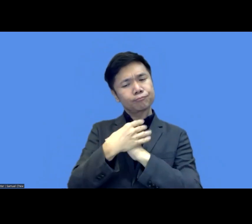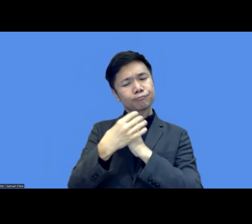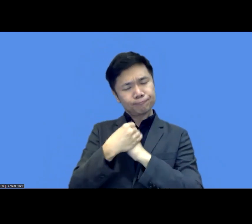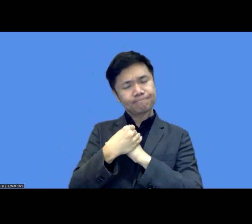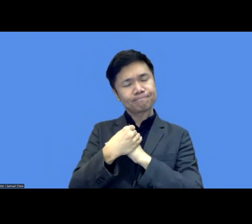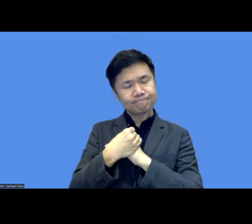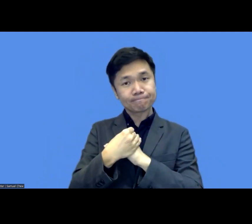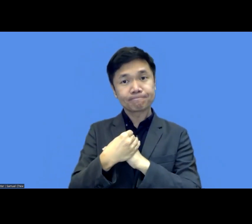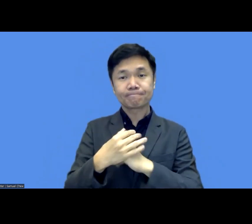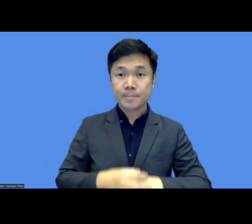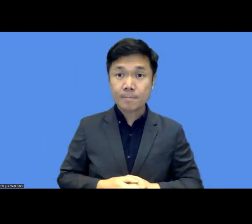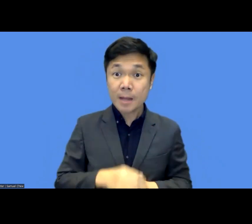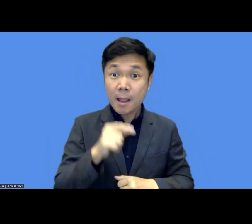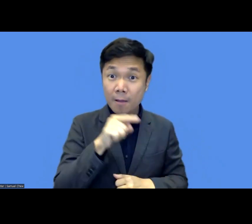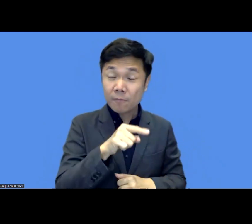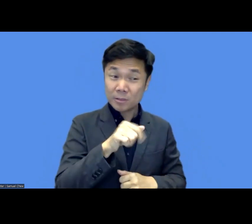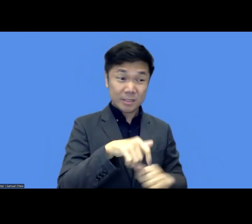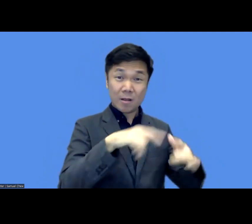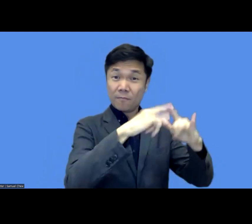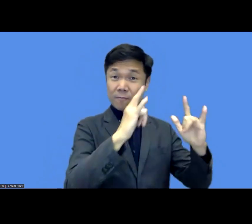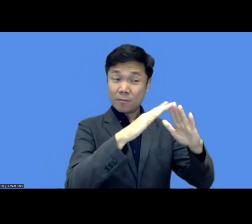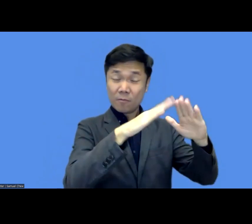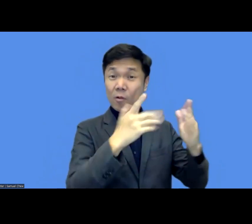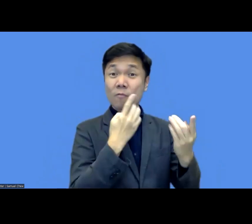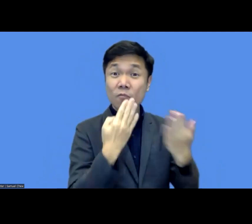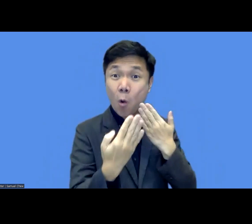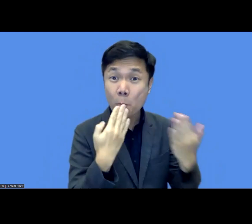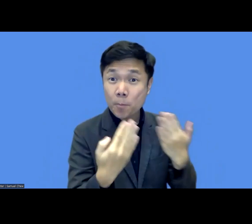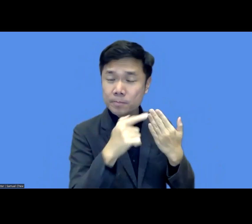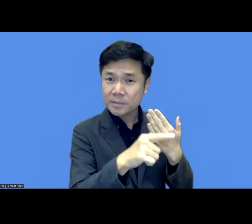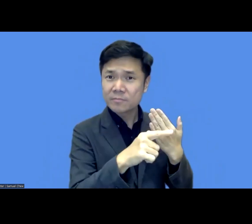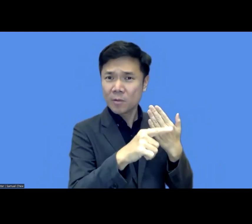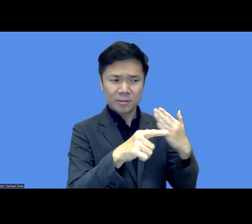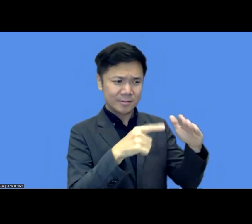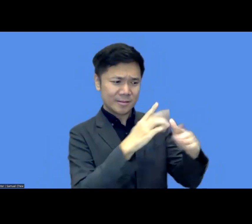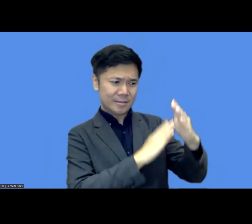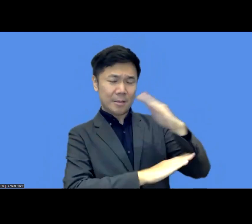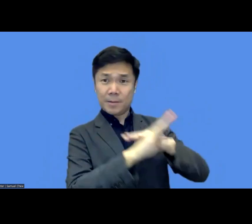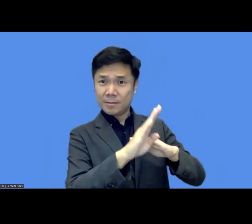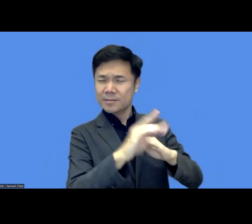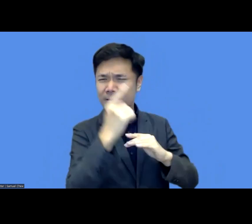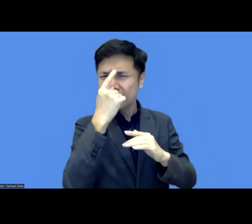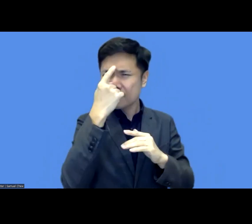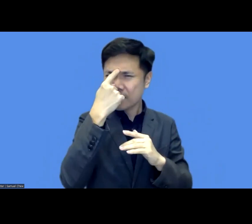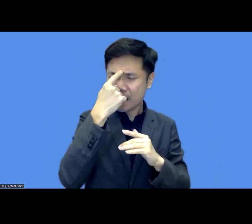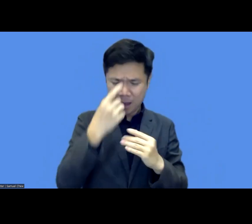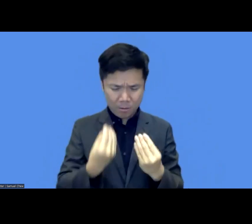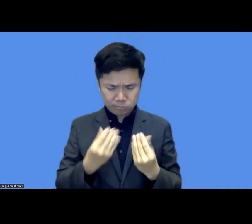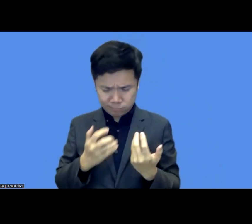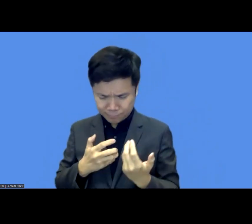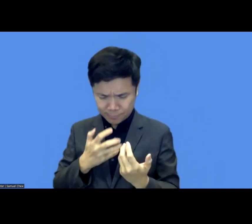Así que hemos reconocido y admitido esa carencia de accesibilidad,